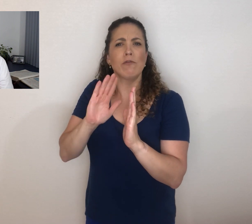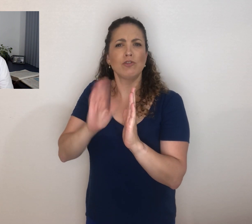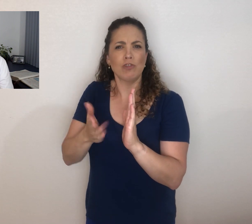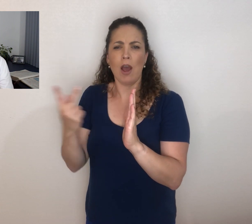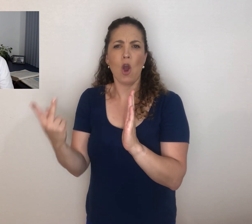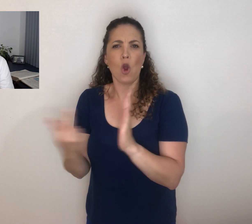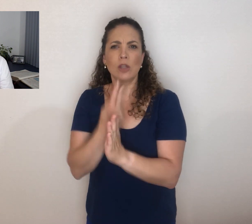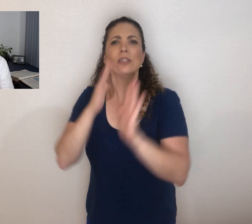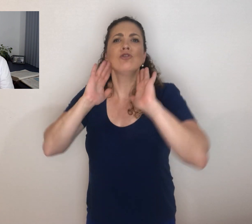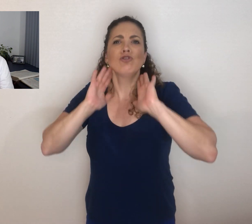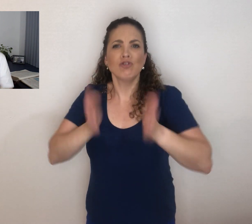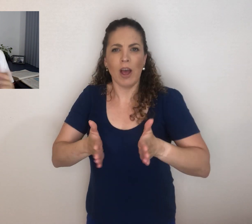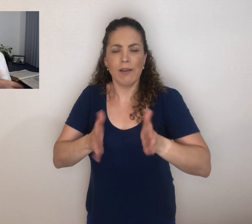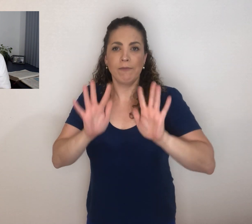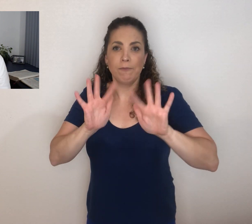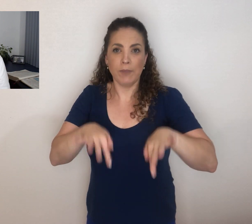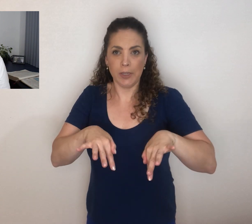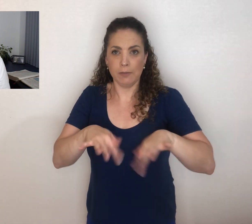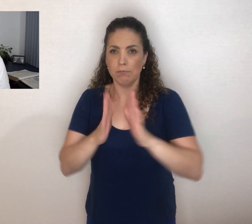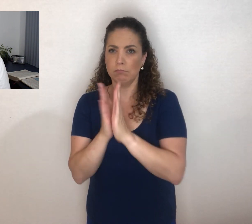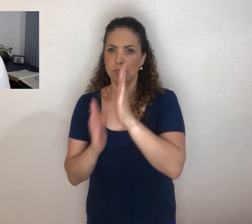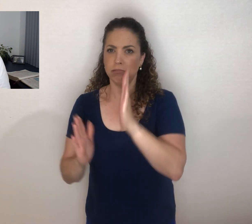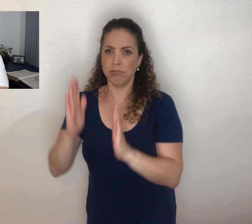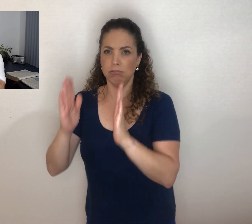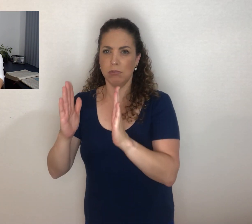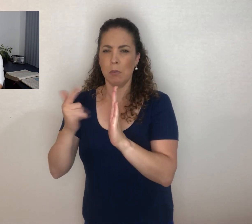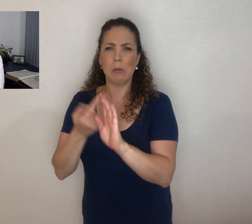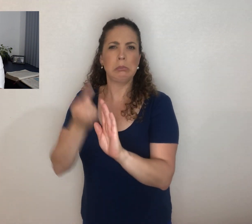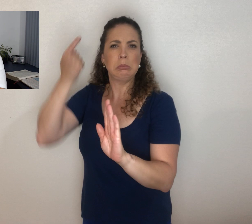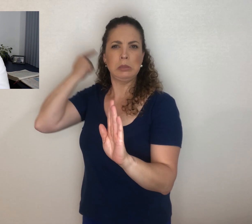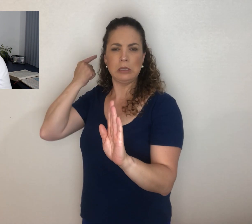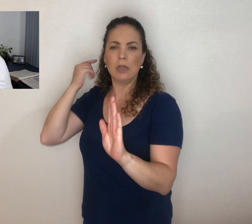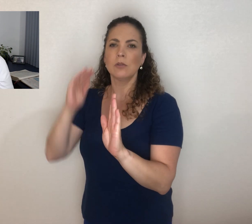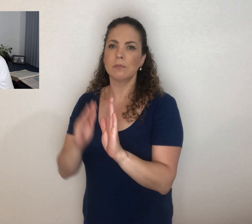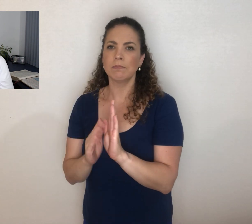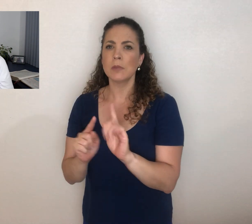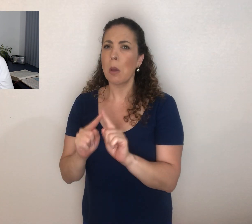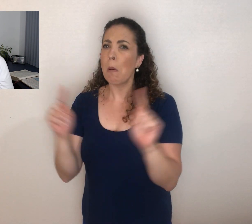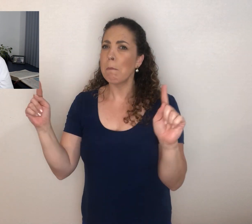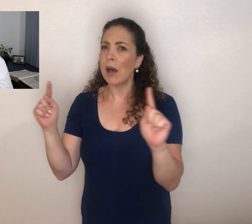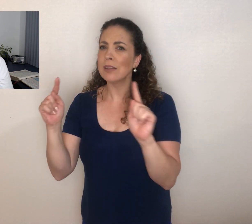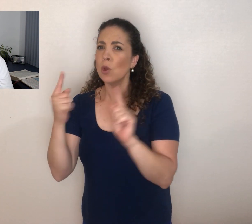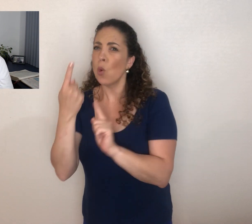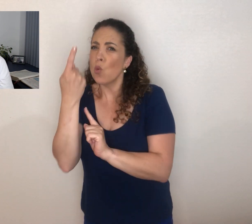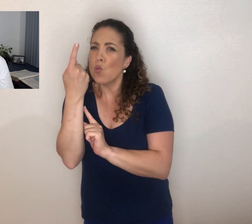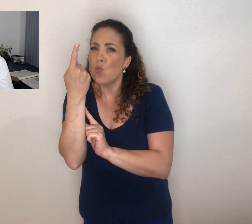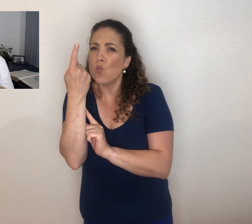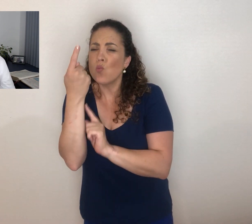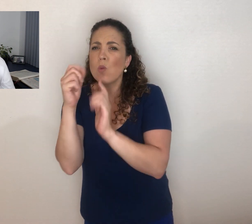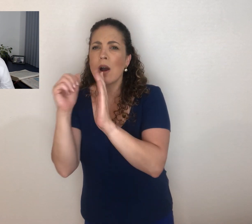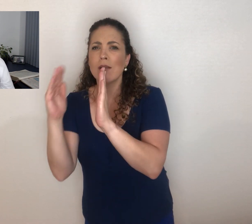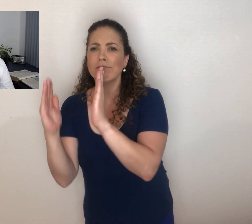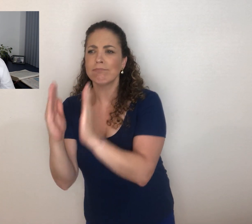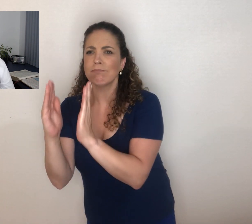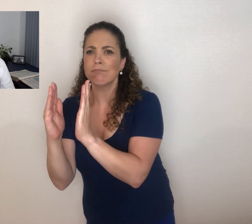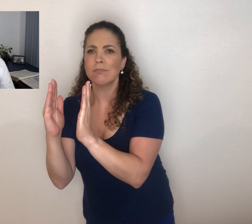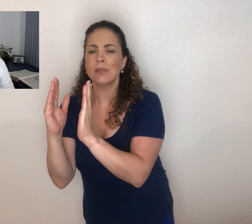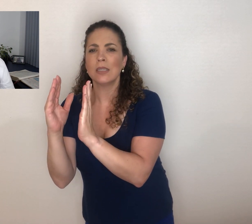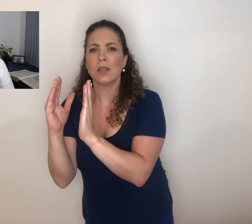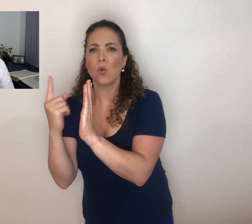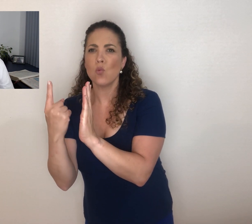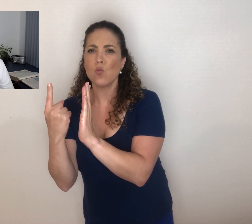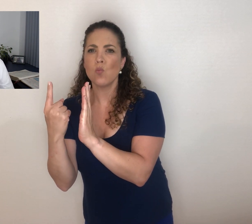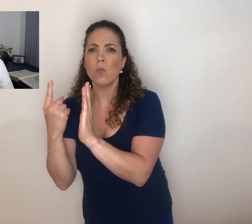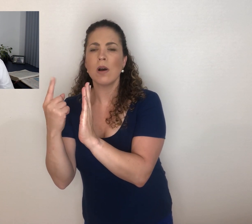69 semanas já se cumpriram ali no tempo de Jesus, né? E fica